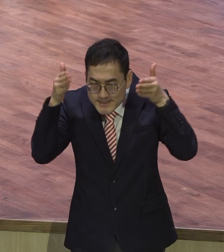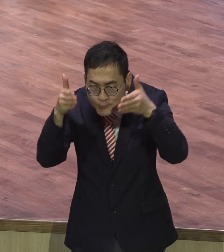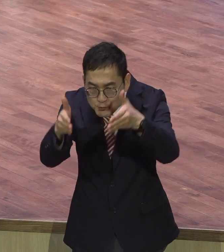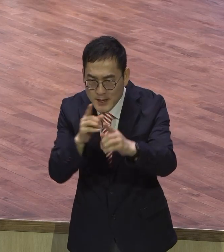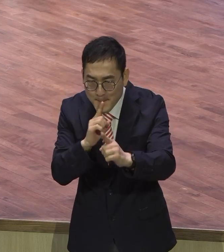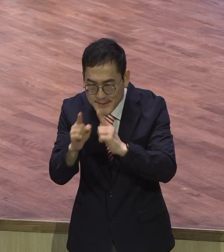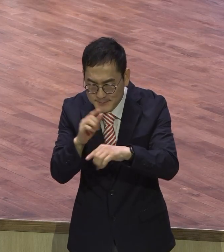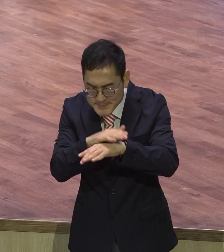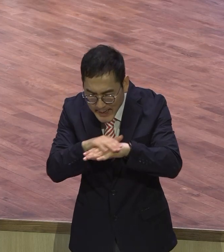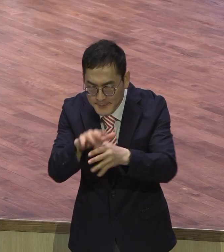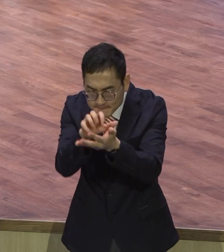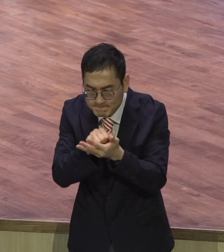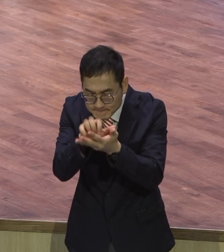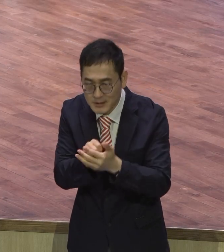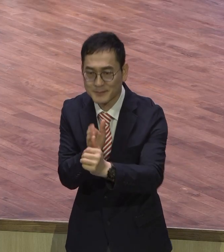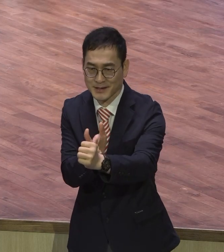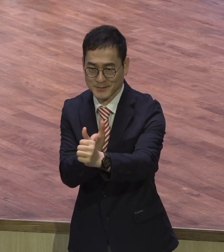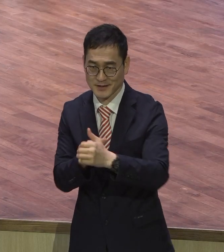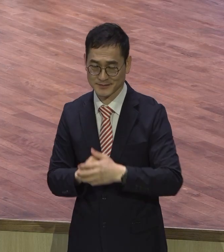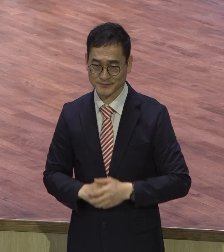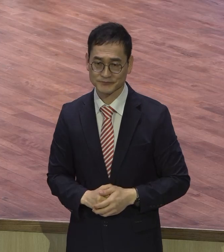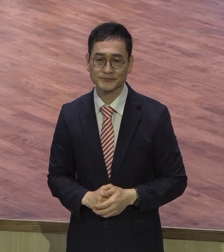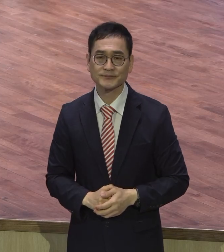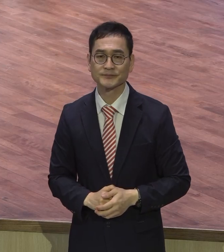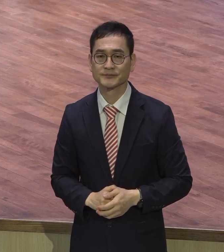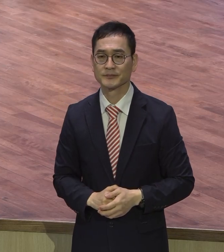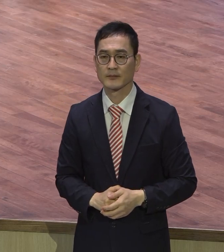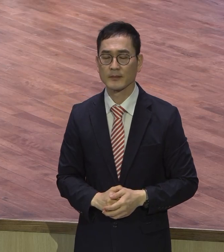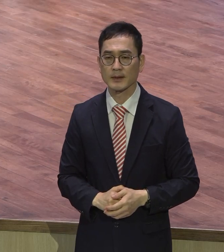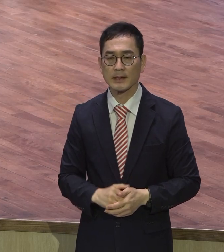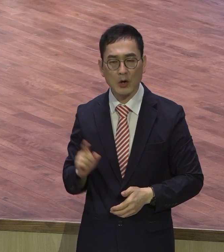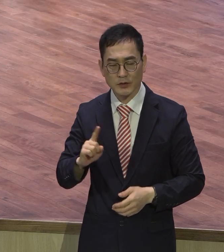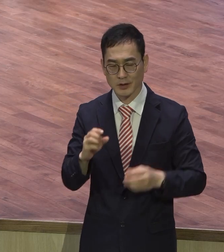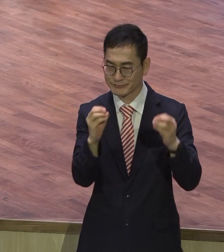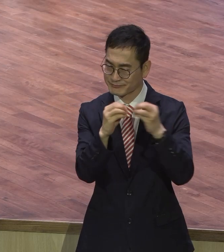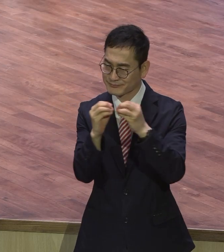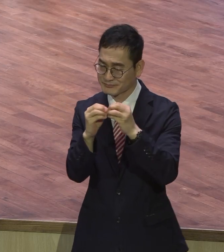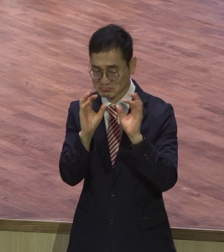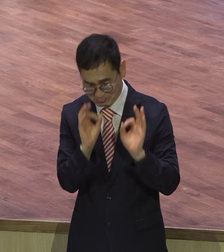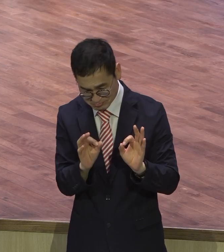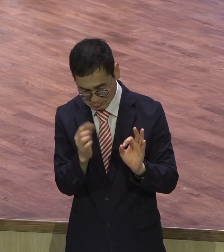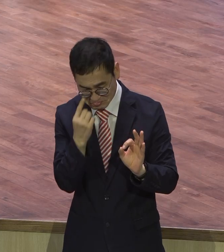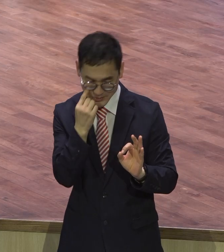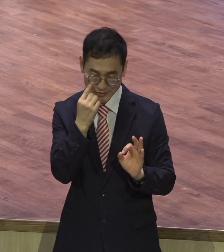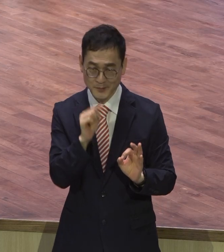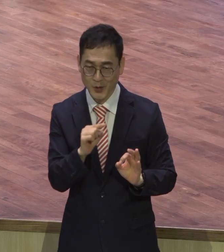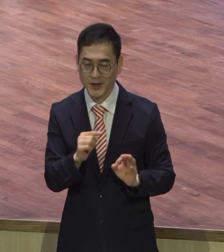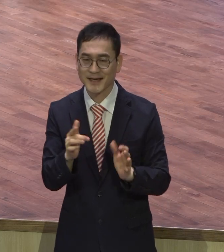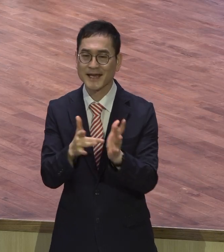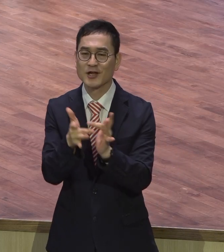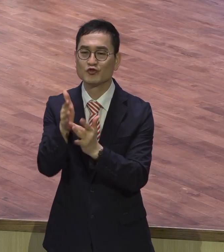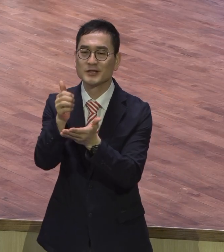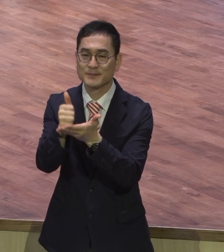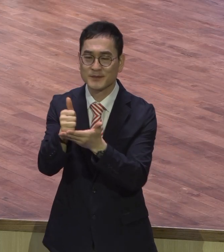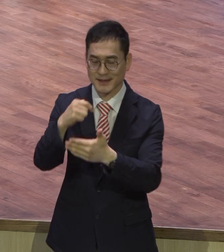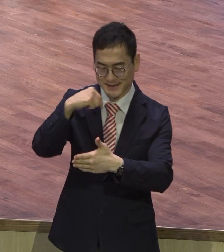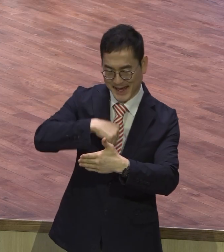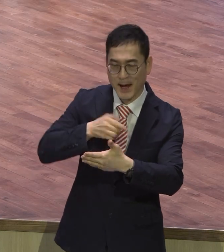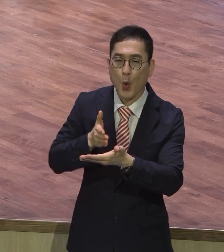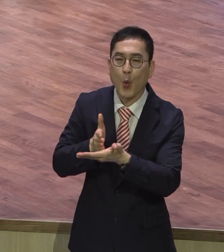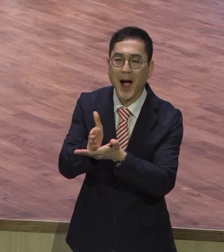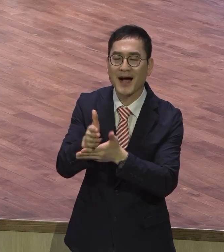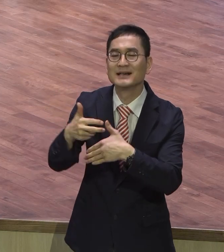이런 글이 있습니다. 예수님은 뇌과 의사입니다. 우리의 영혼 상태를